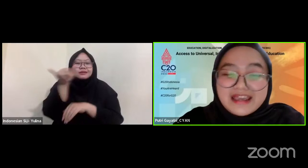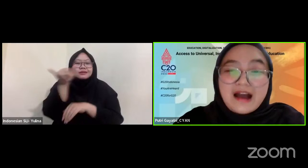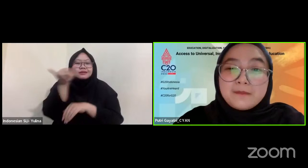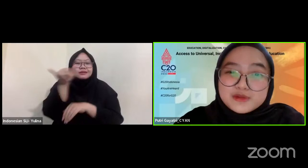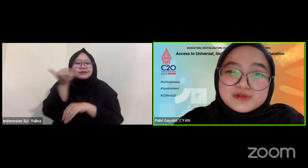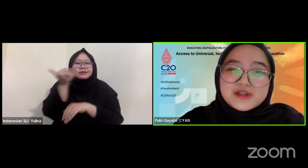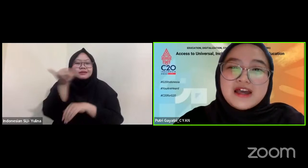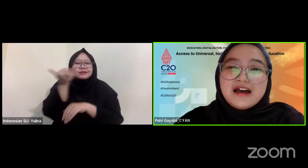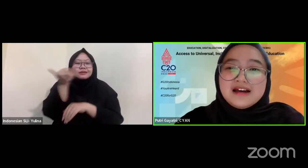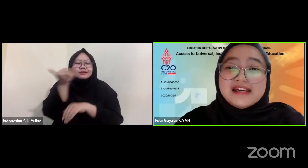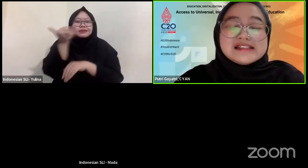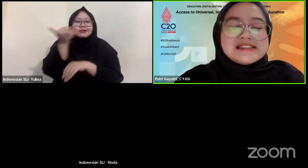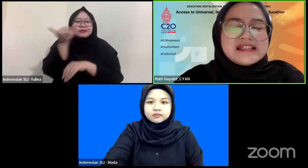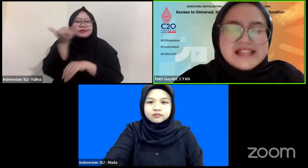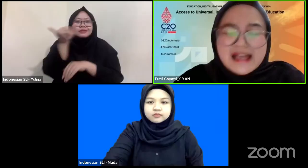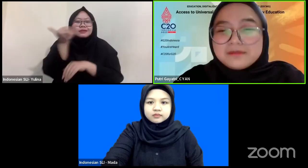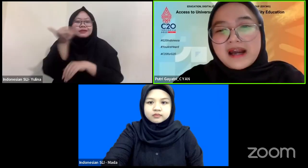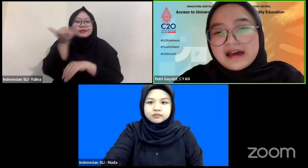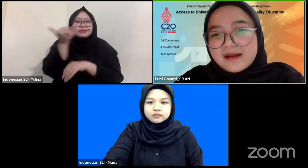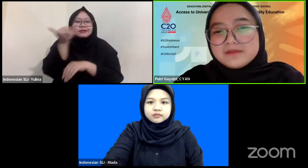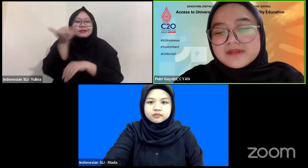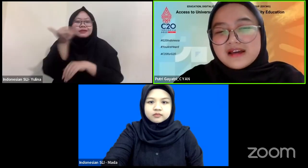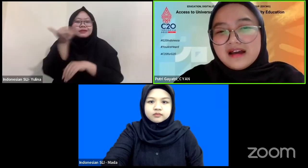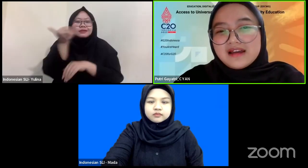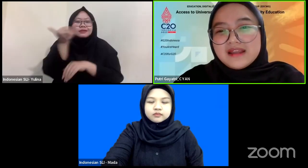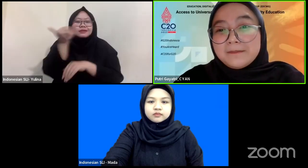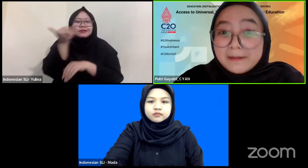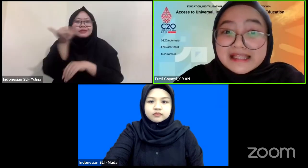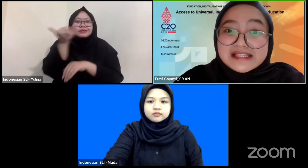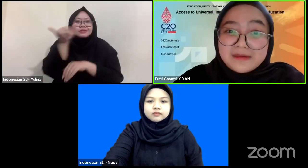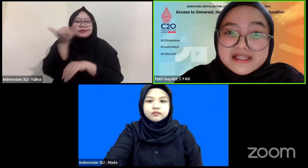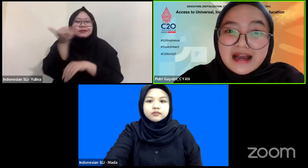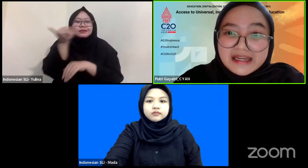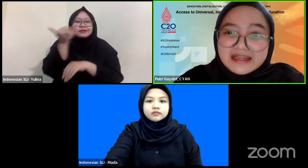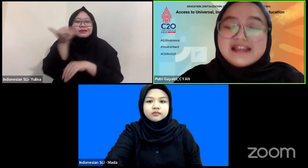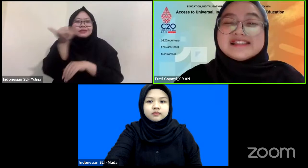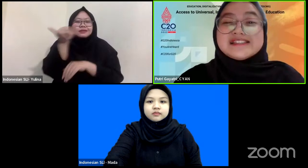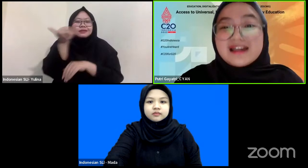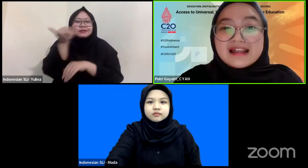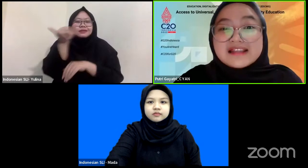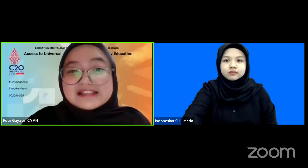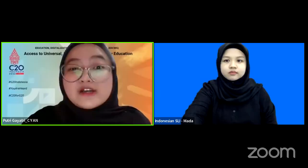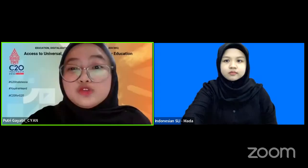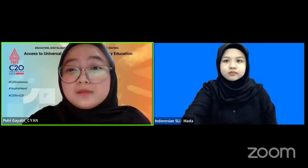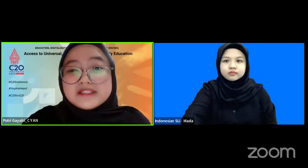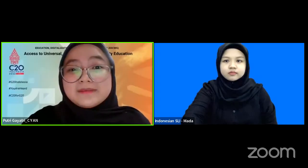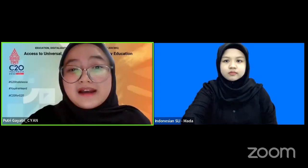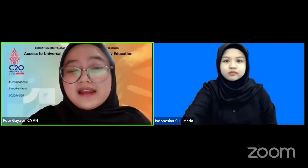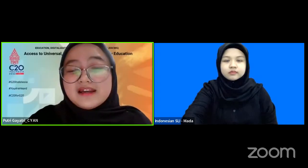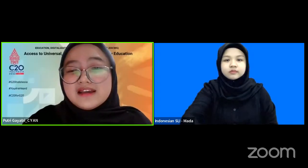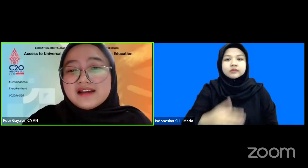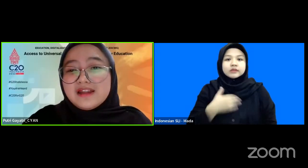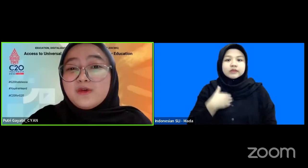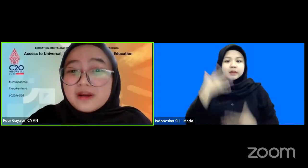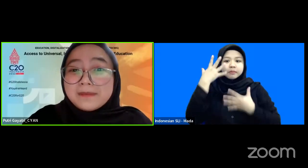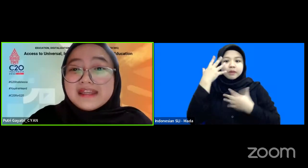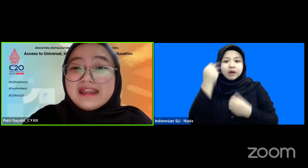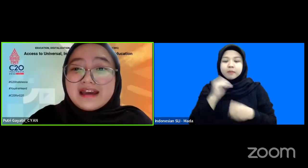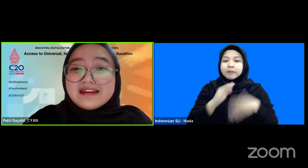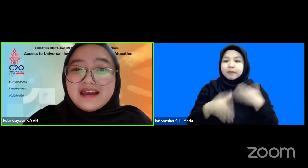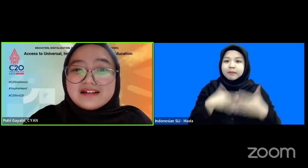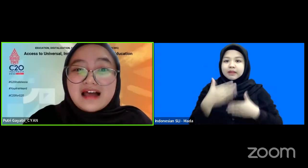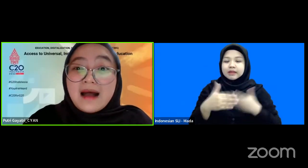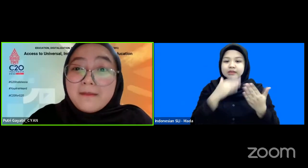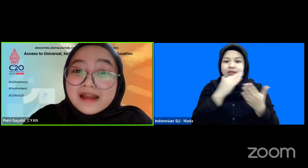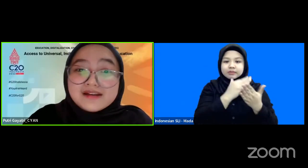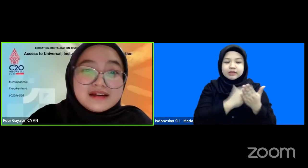seksual di kampus, dan saya sangat berharap implementasi kebijakan ini segera terasa untuk menciptakan lingkungan